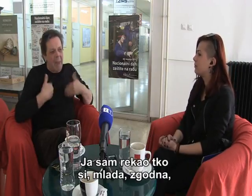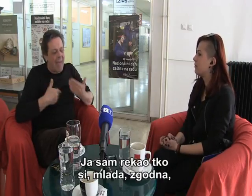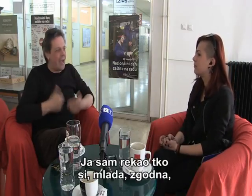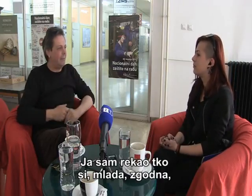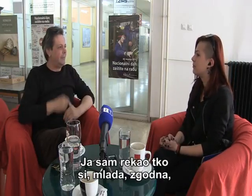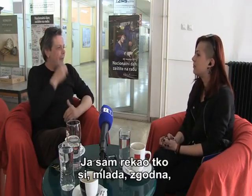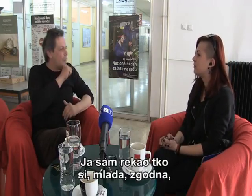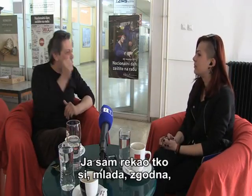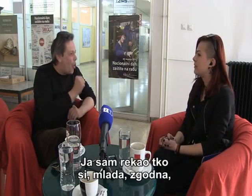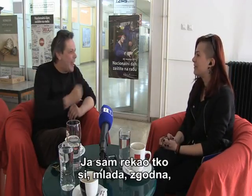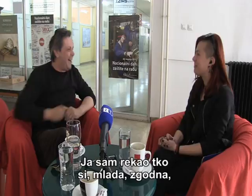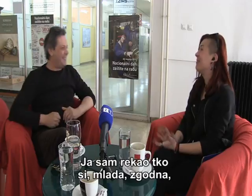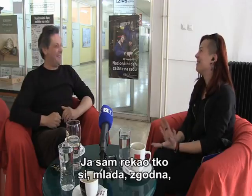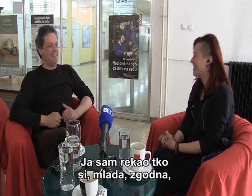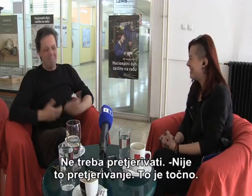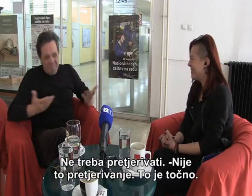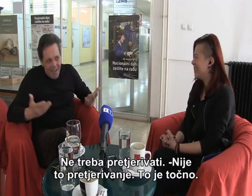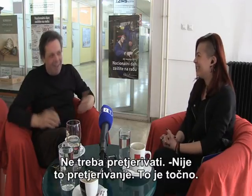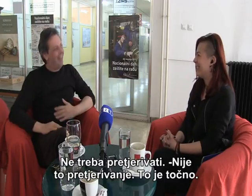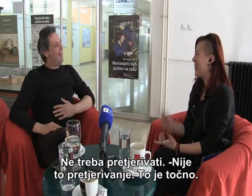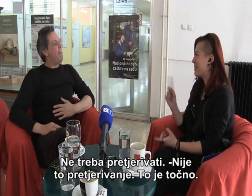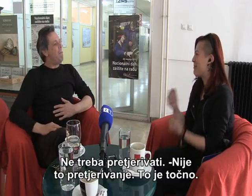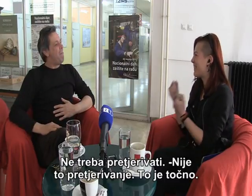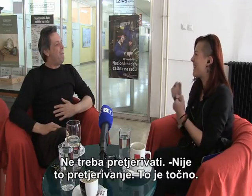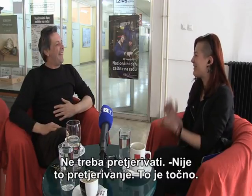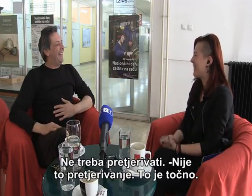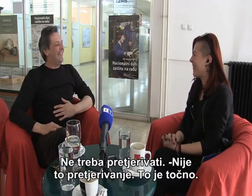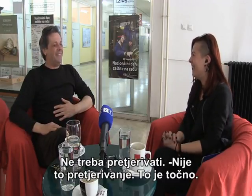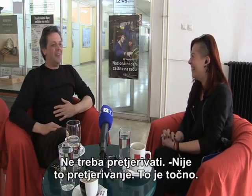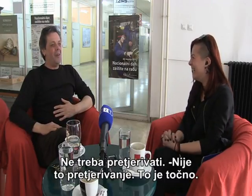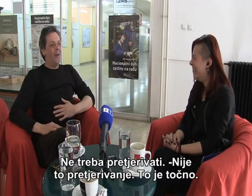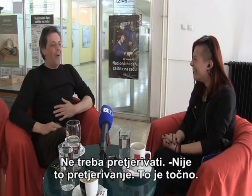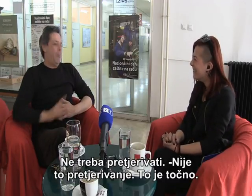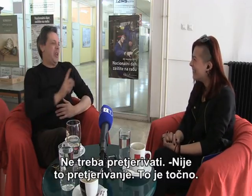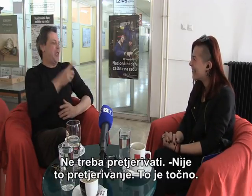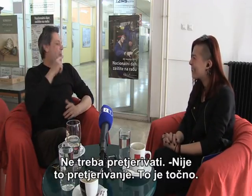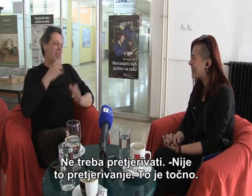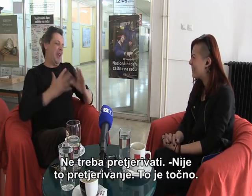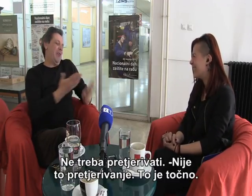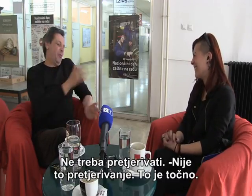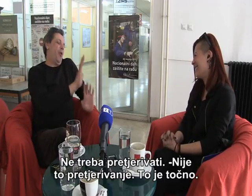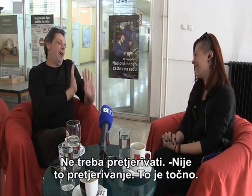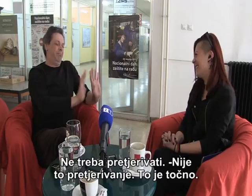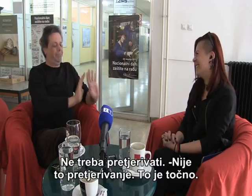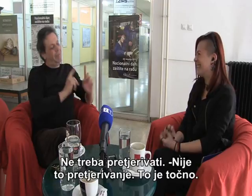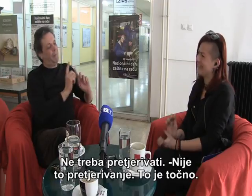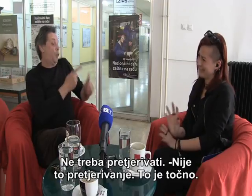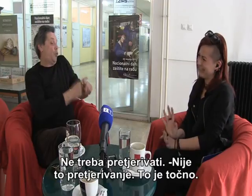Mlada, zgodna. Dajte pa prijatelji. Opa, nije to prijateljivne, to je točno.